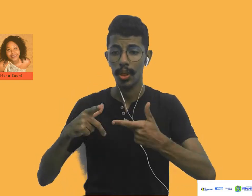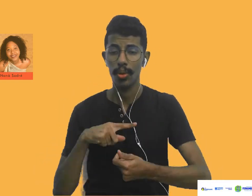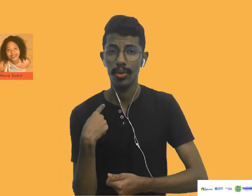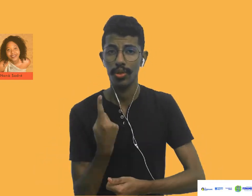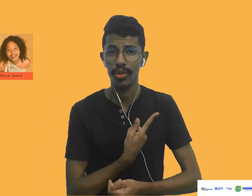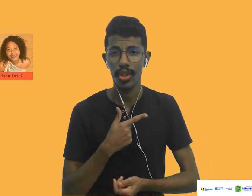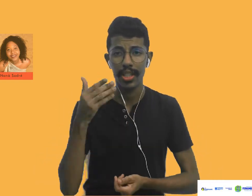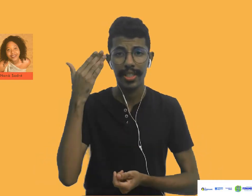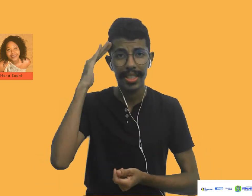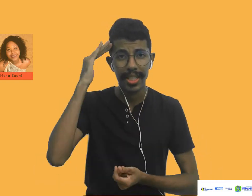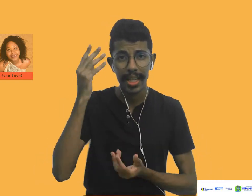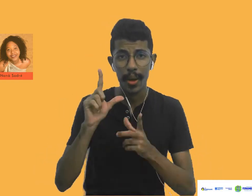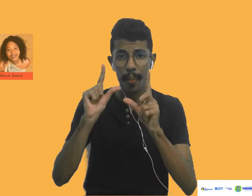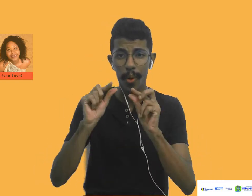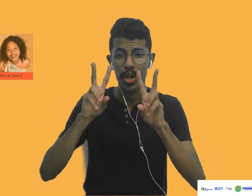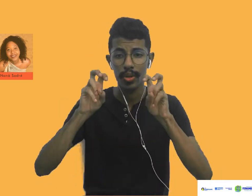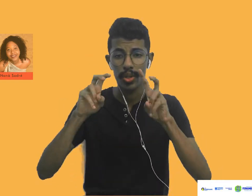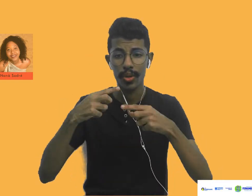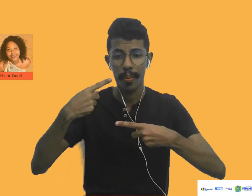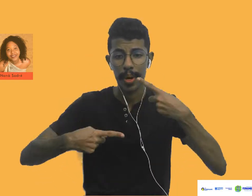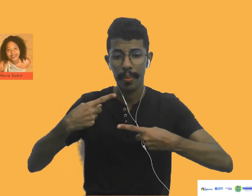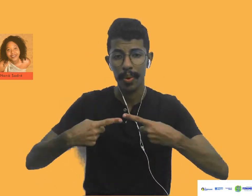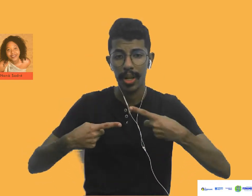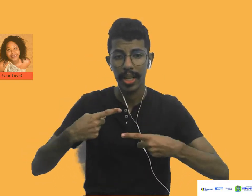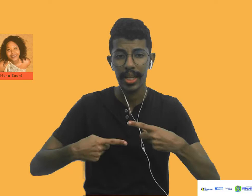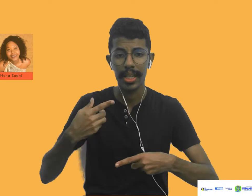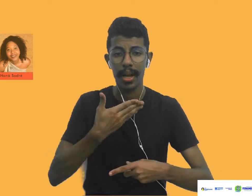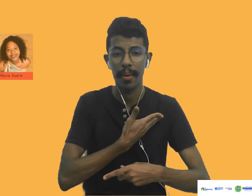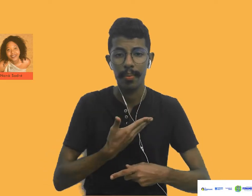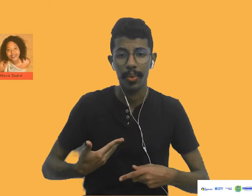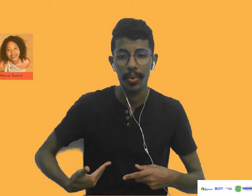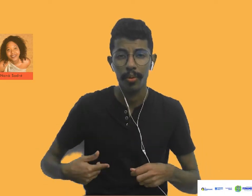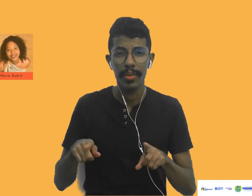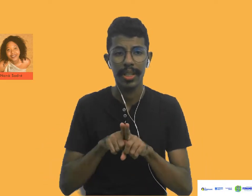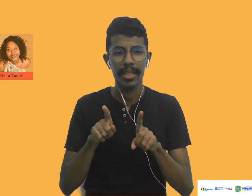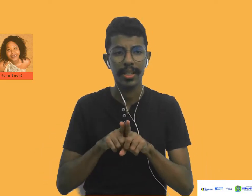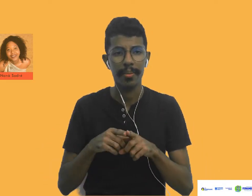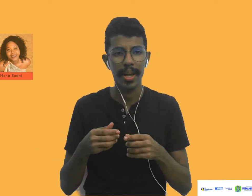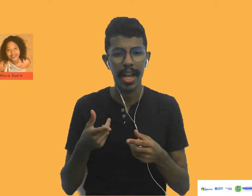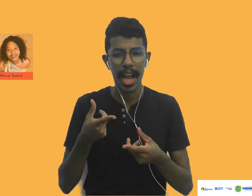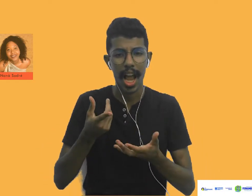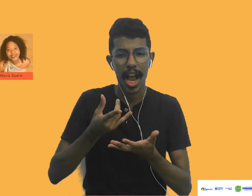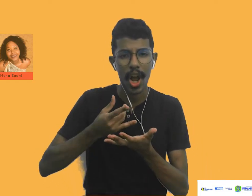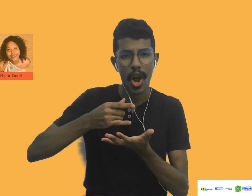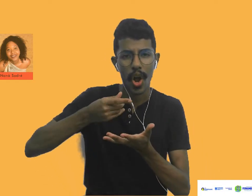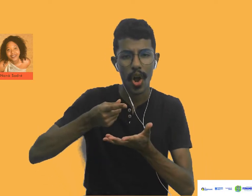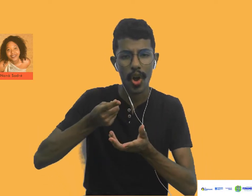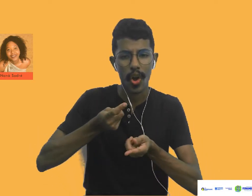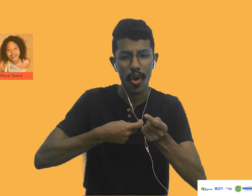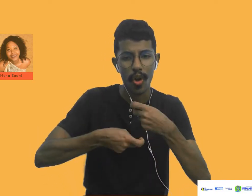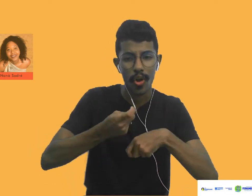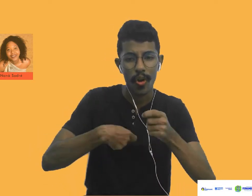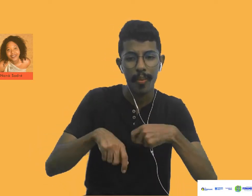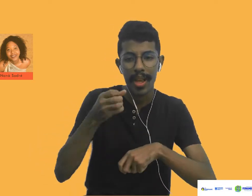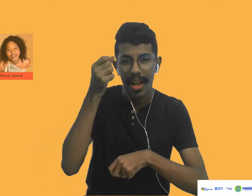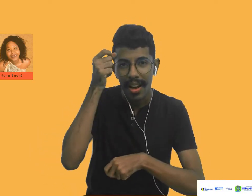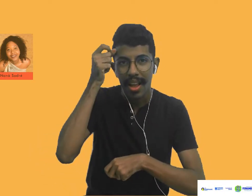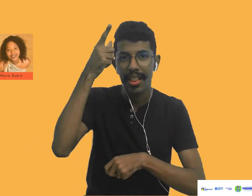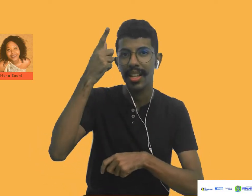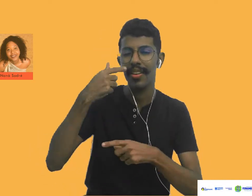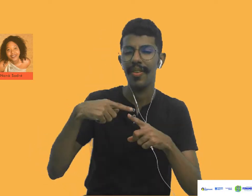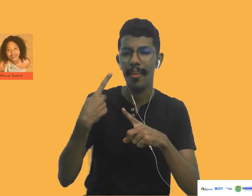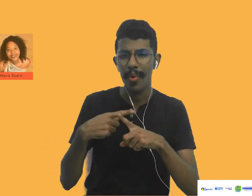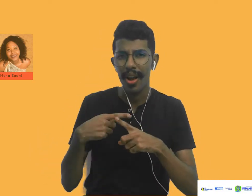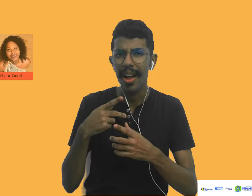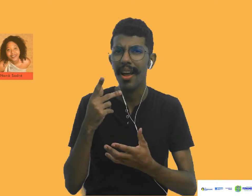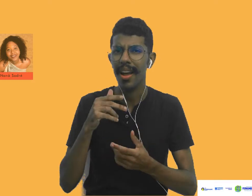dessa questão da política pública, né, entendesse um pouco dessa economia criativa, sabe, entendesse